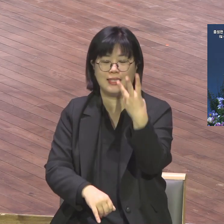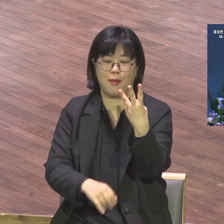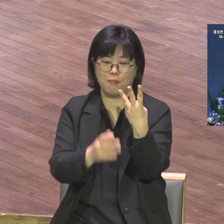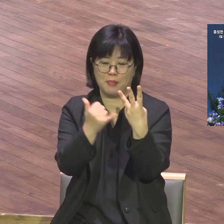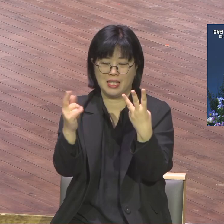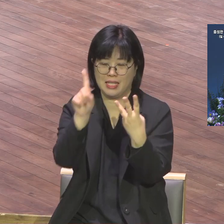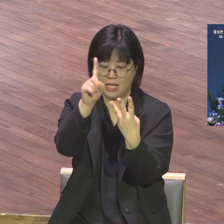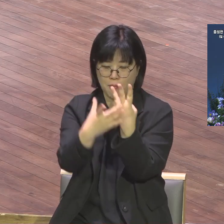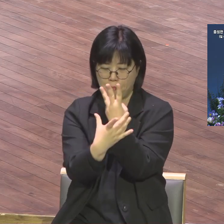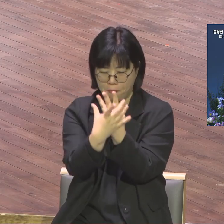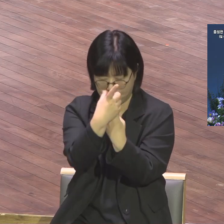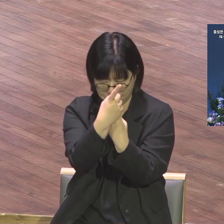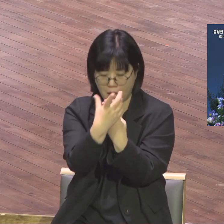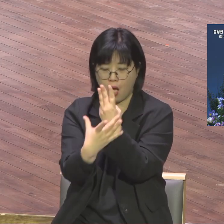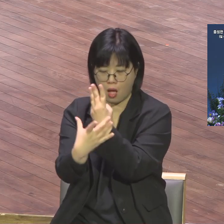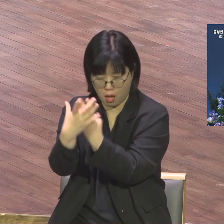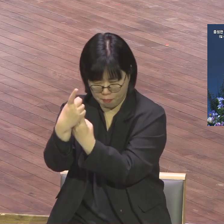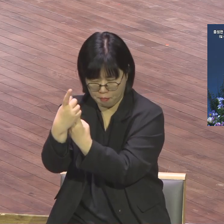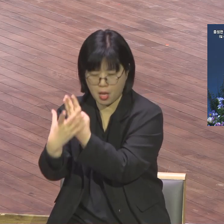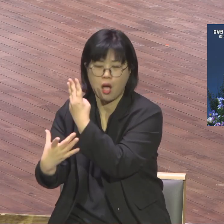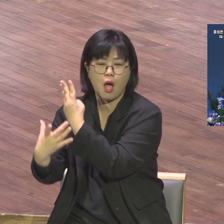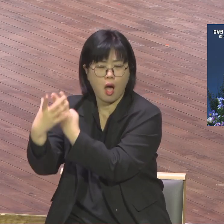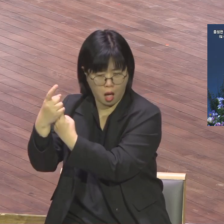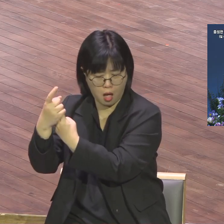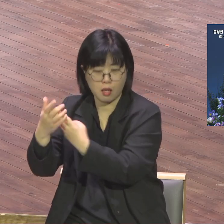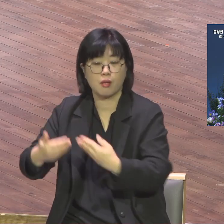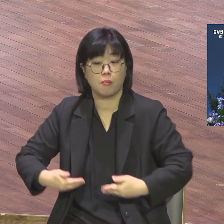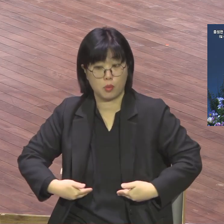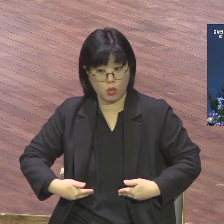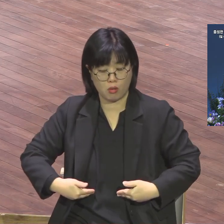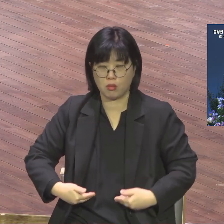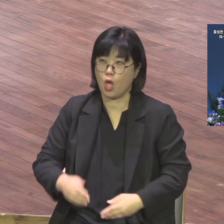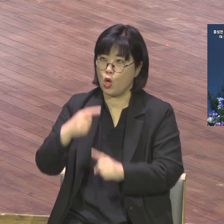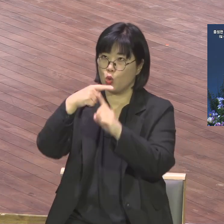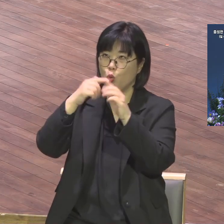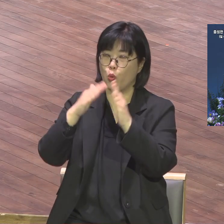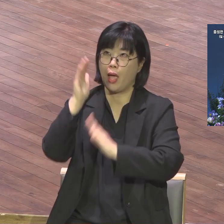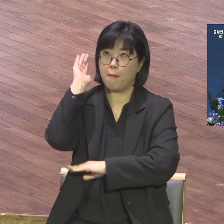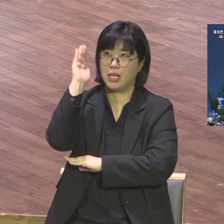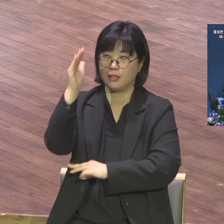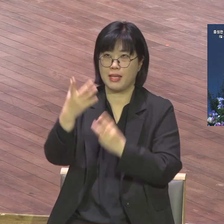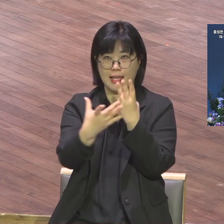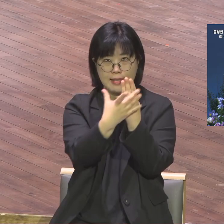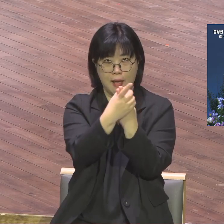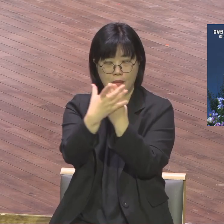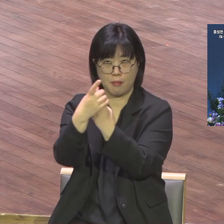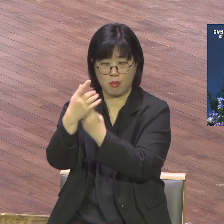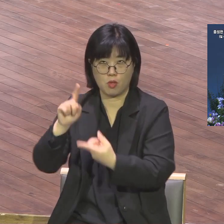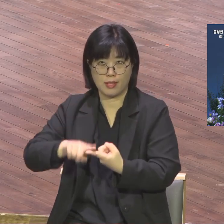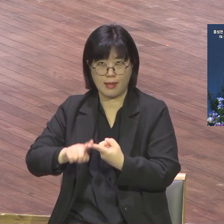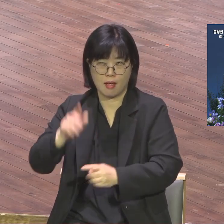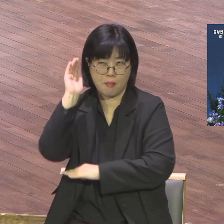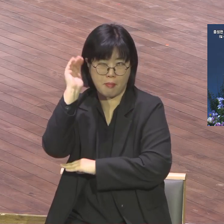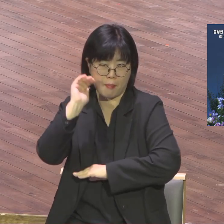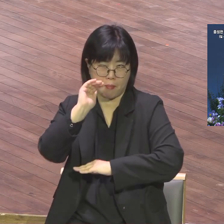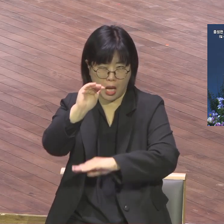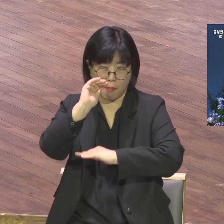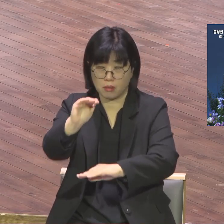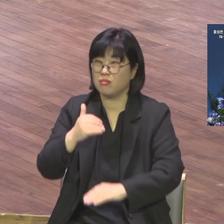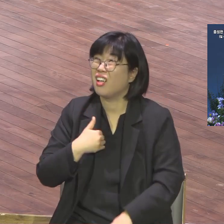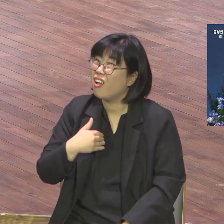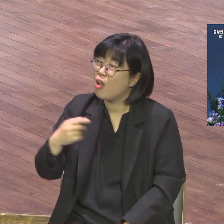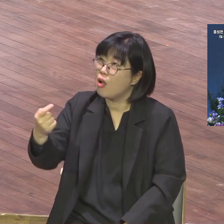그래가지고 주여 축복해 주시옵소서. 주시옵소서. 뭘 줘? 내 소원은 아무 관심 없고 네 소원만